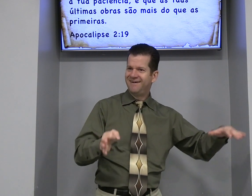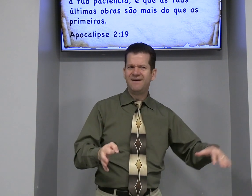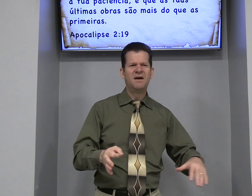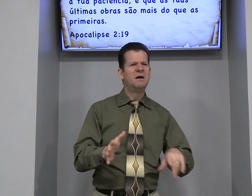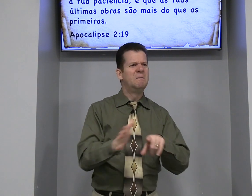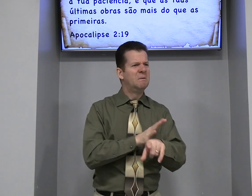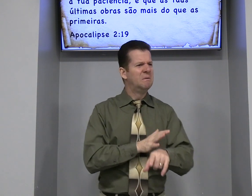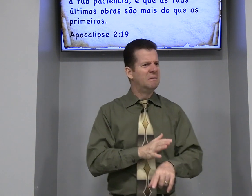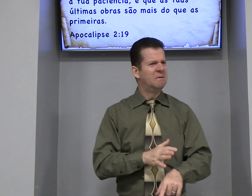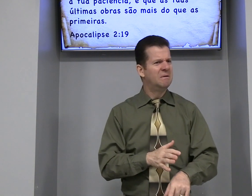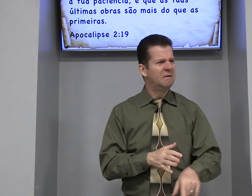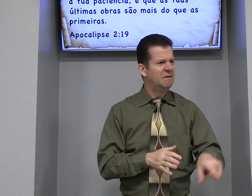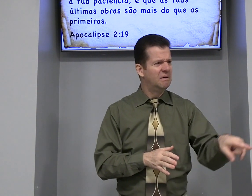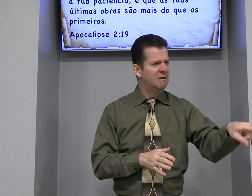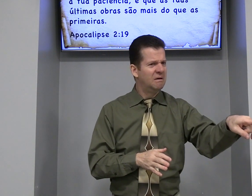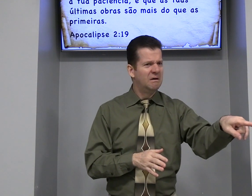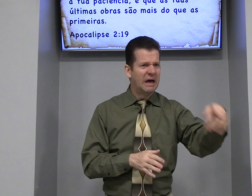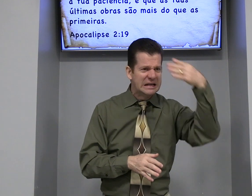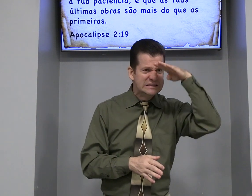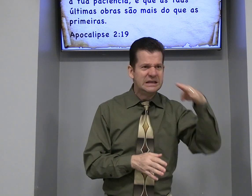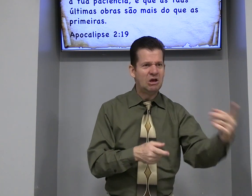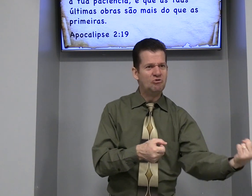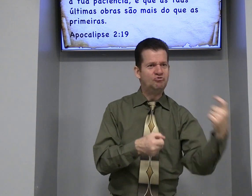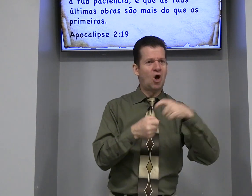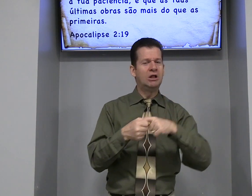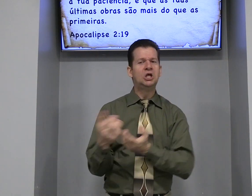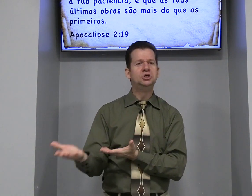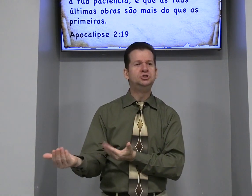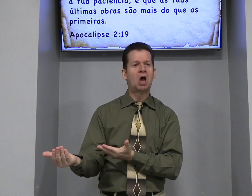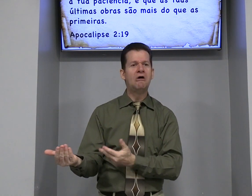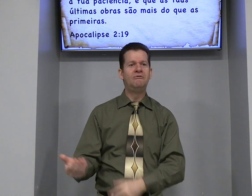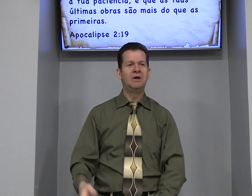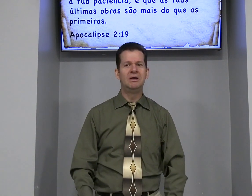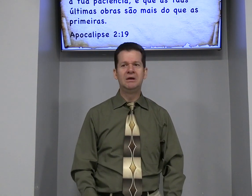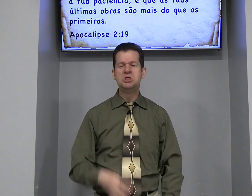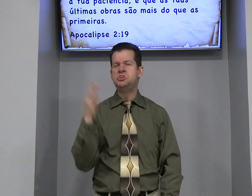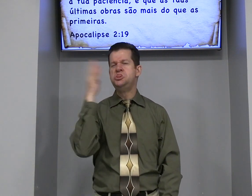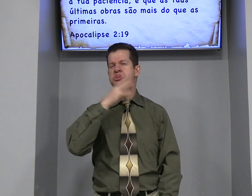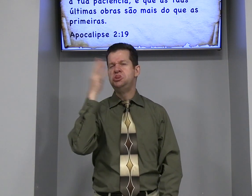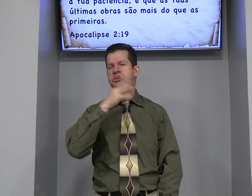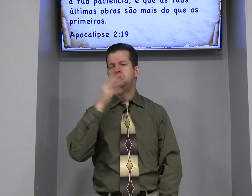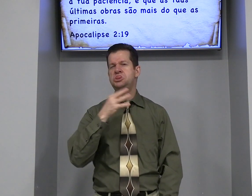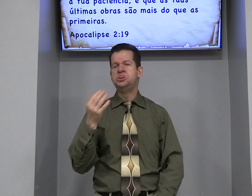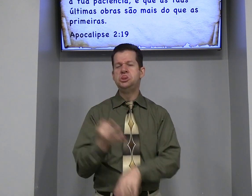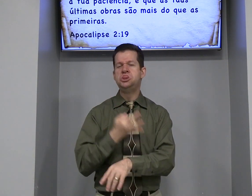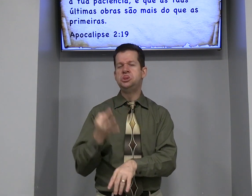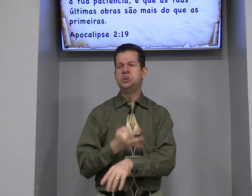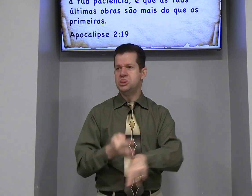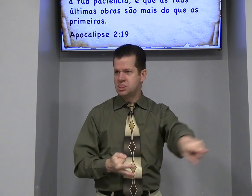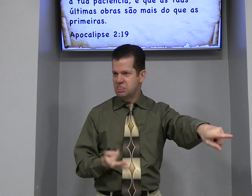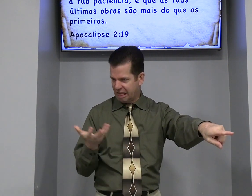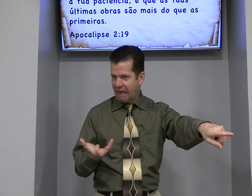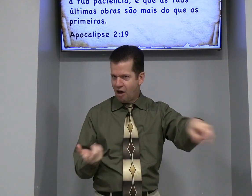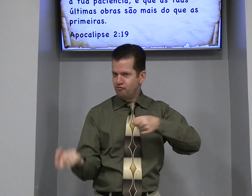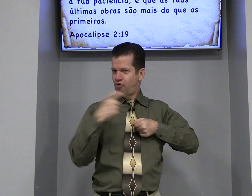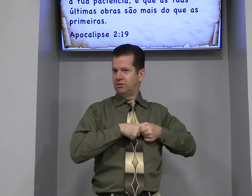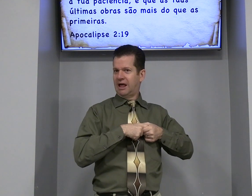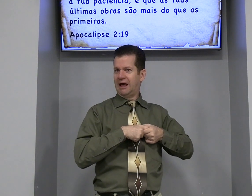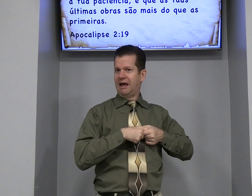que ele continue crescendo. Ah, Sini, vamos pensar que ele volta a ser jovem, teimoso, gostoso. Você quer